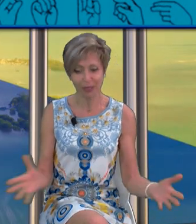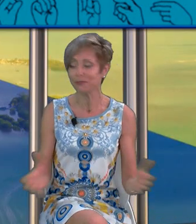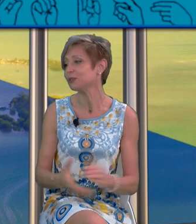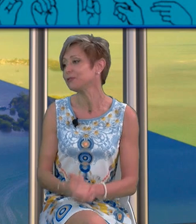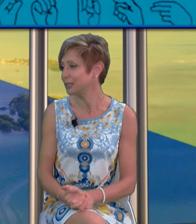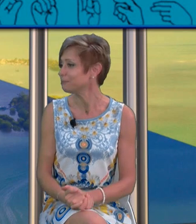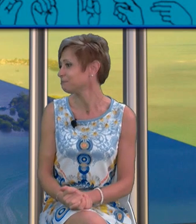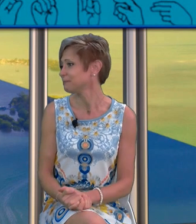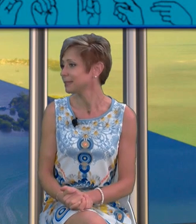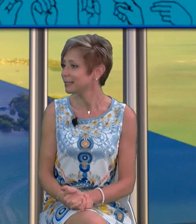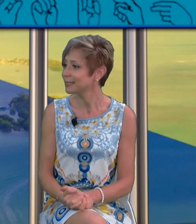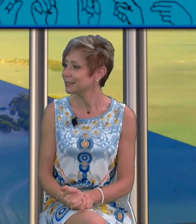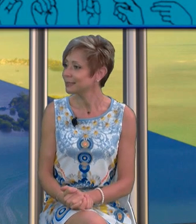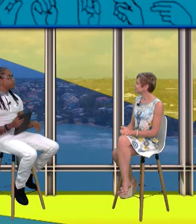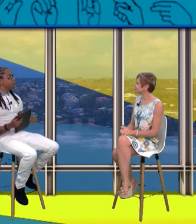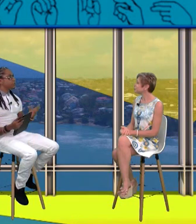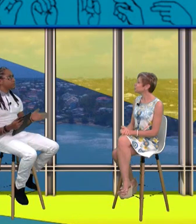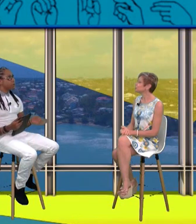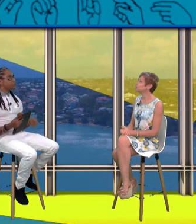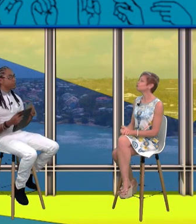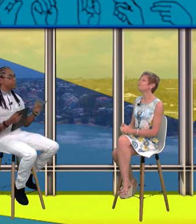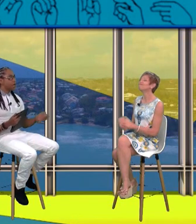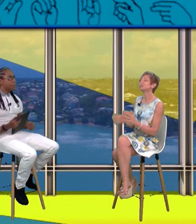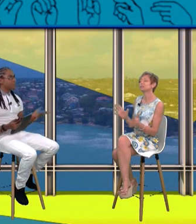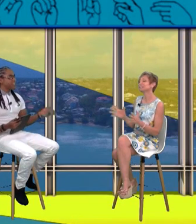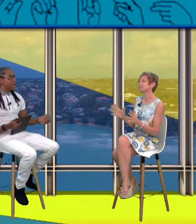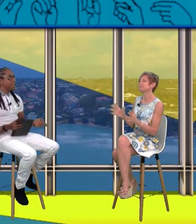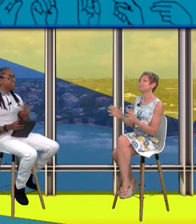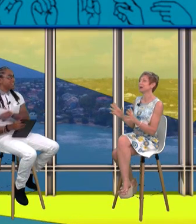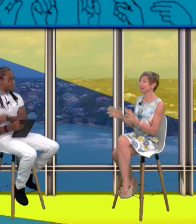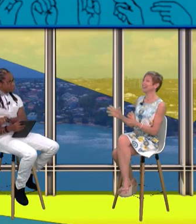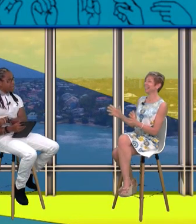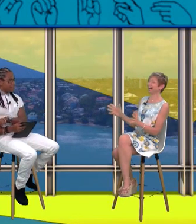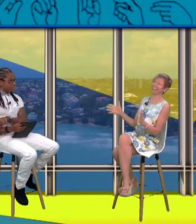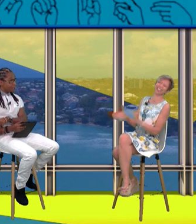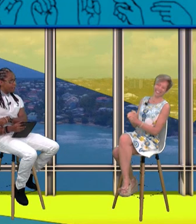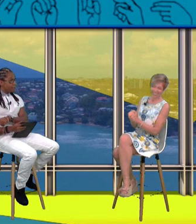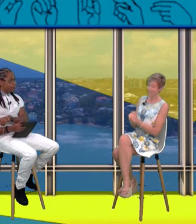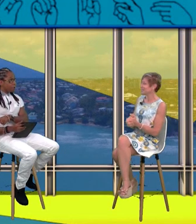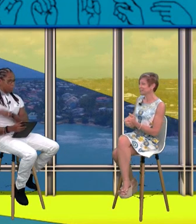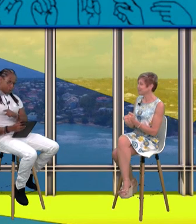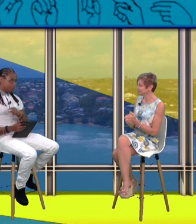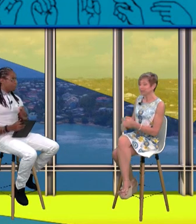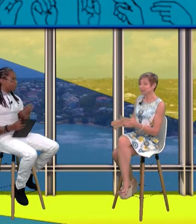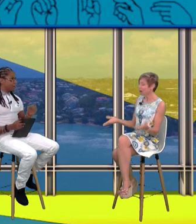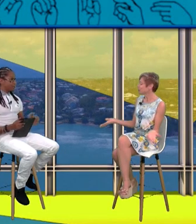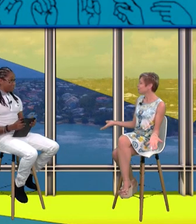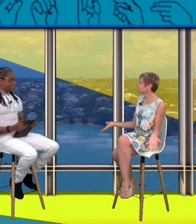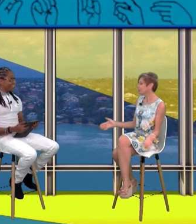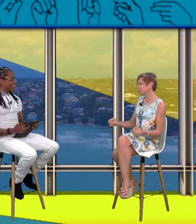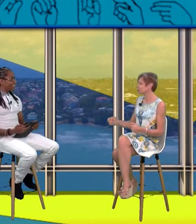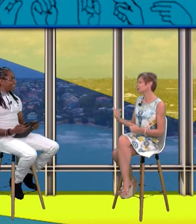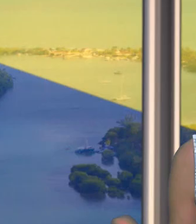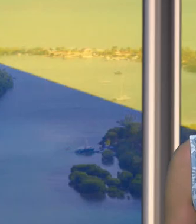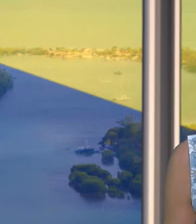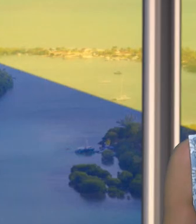être prêts, ils vont défiler. Ils vont défiler tous les dimanches ? Dimanche Grave, Mardi Grave, ils défendent à Mardi Grave à CERACA ? En tout cas, il qu'ils